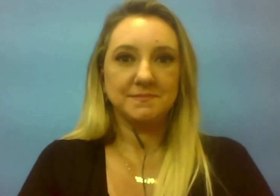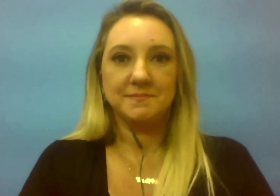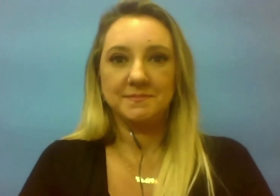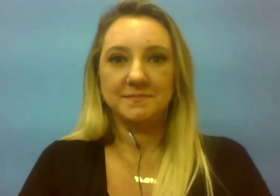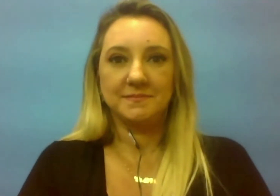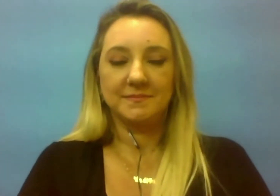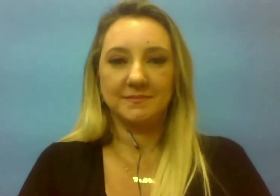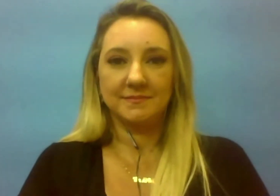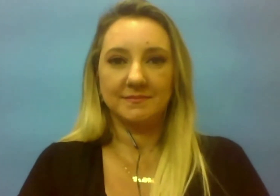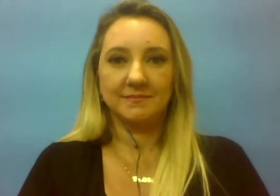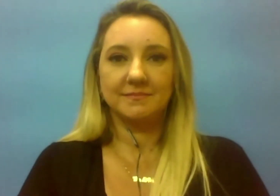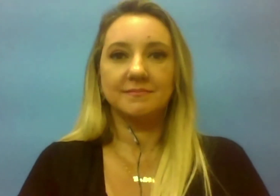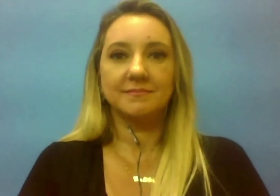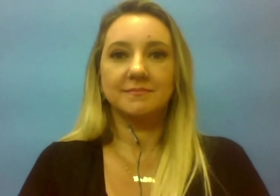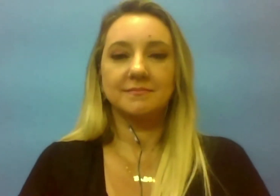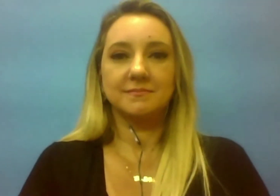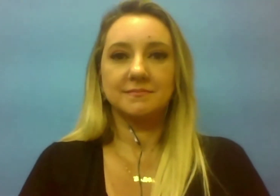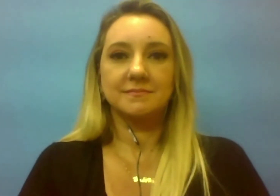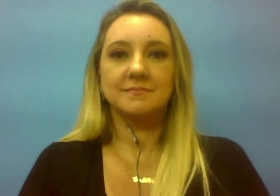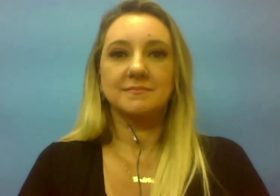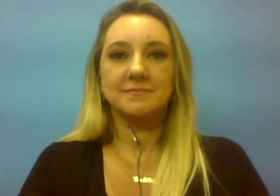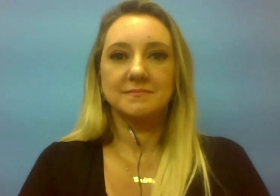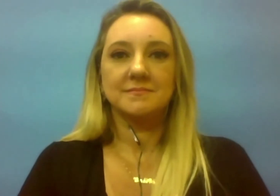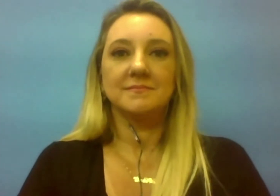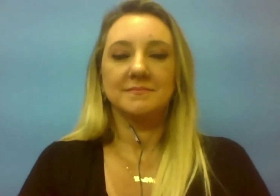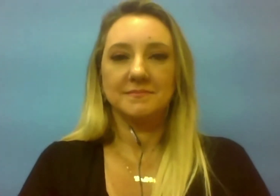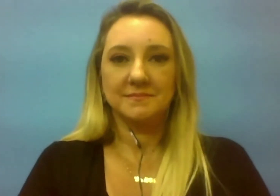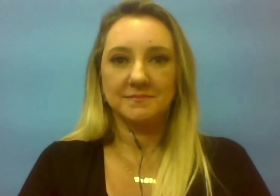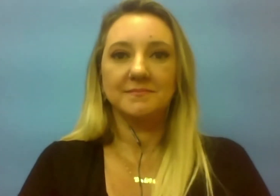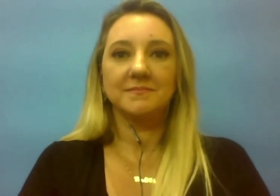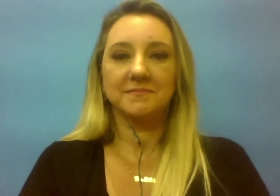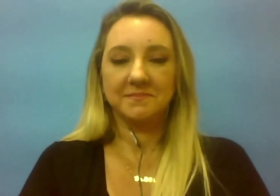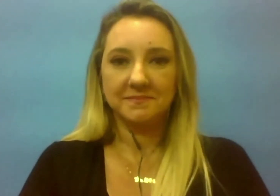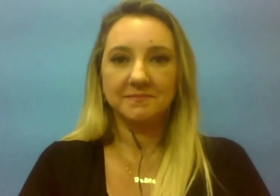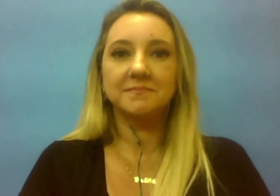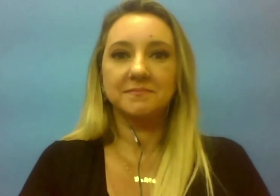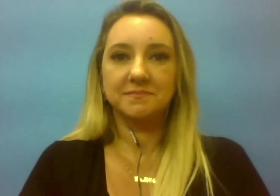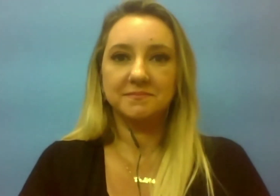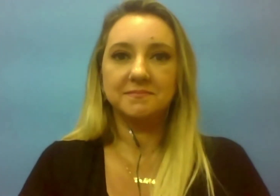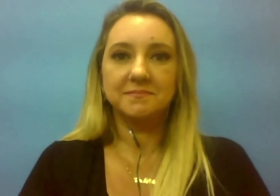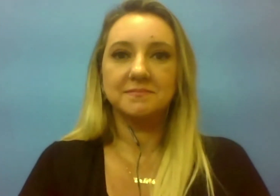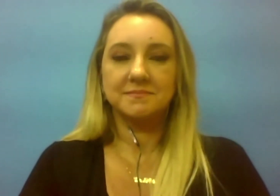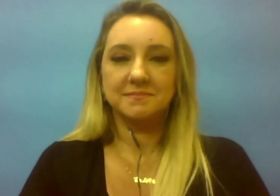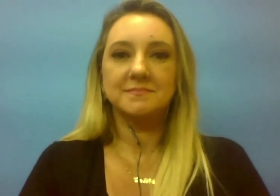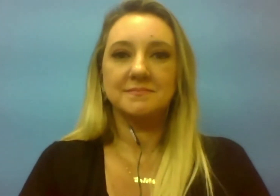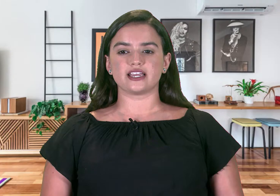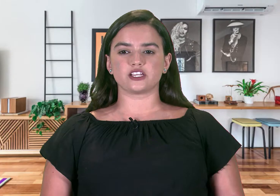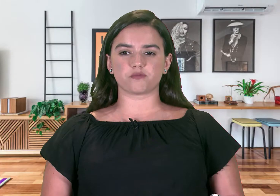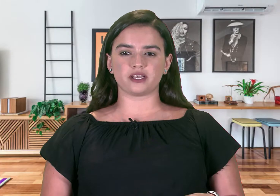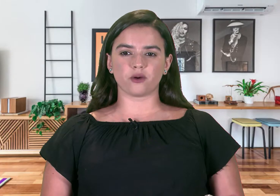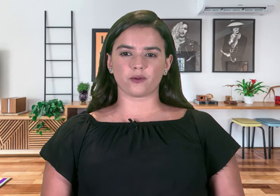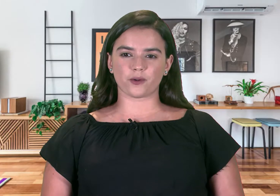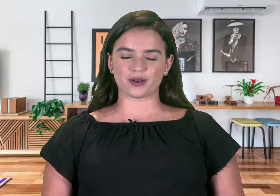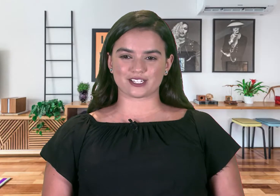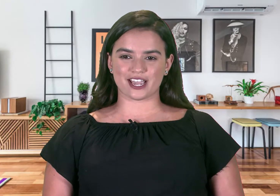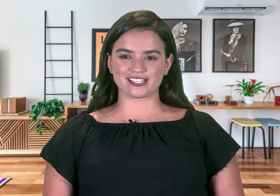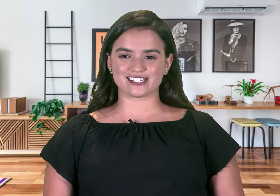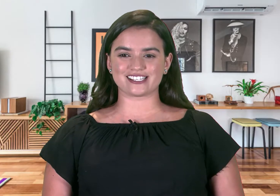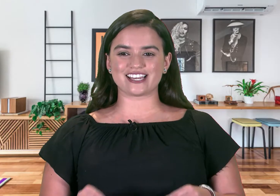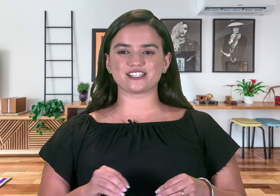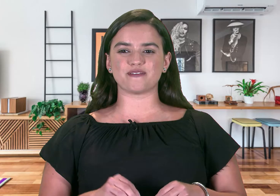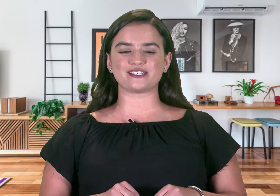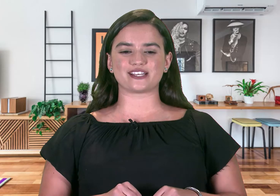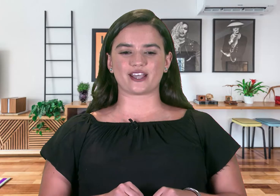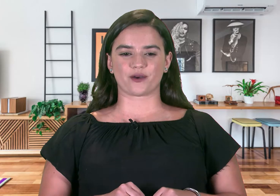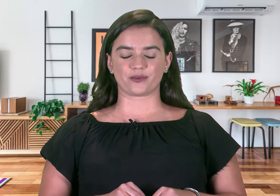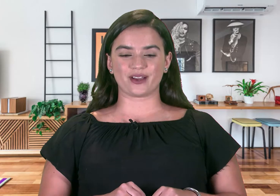como pedagoga, também como é presidente do Instituto, né, Surdo Mundo. Karina, explica um pouco para a gente